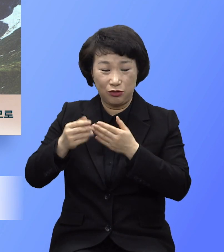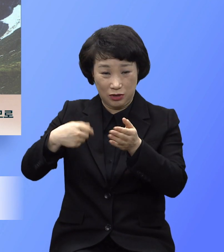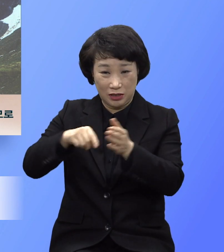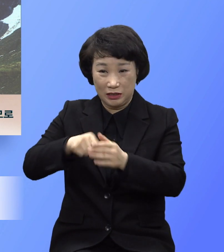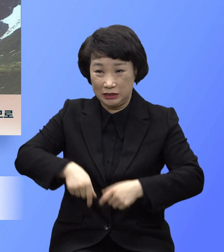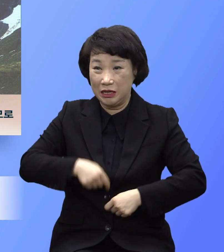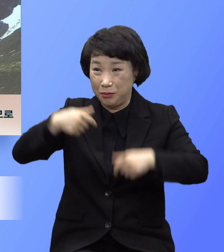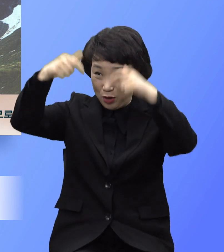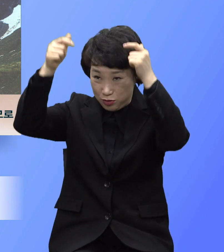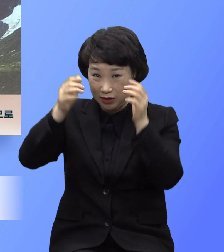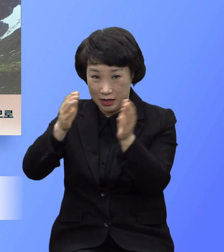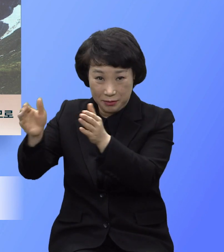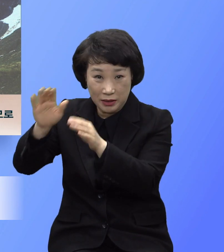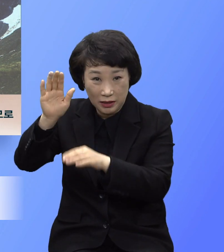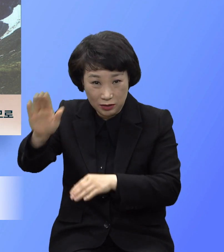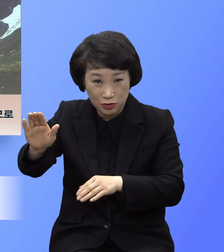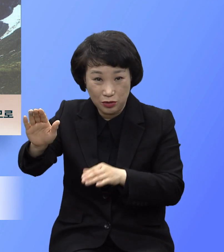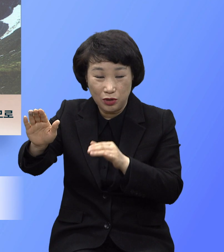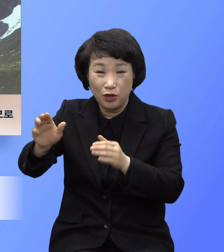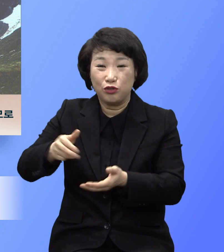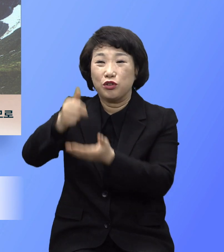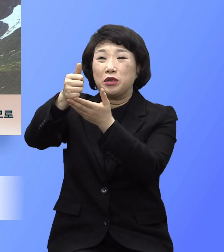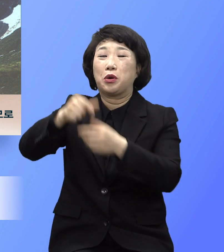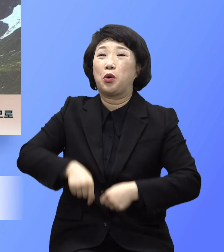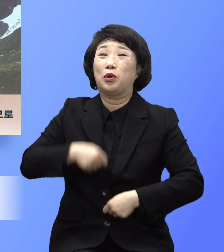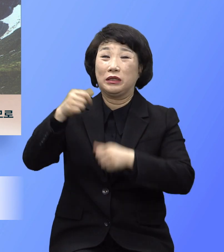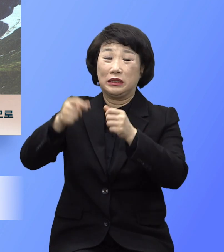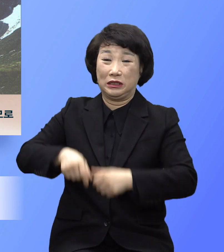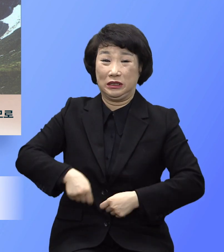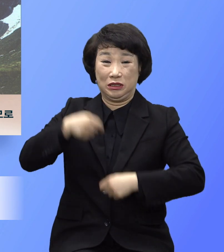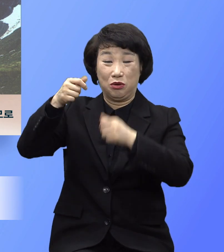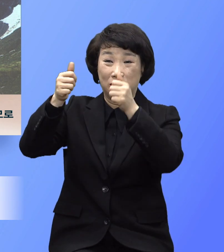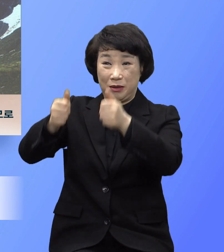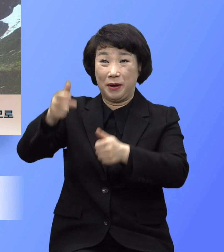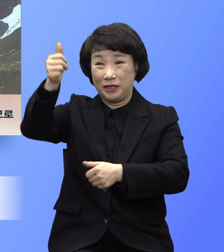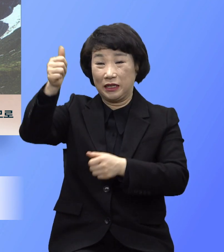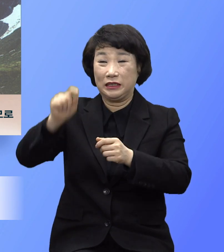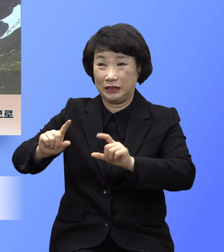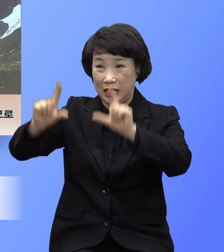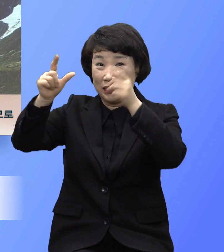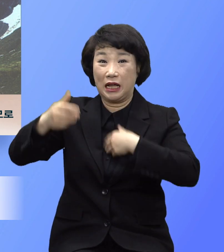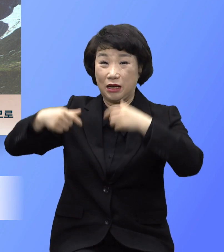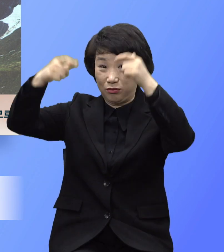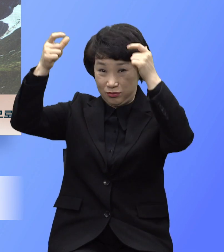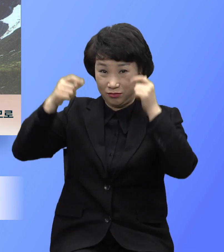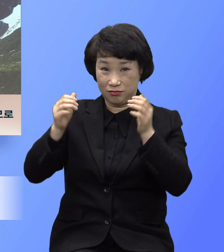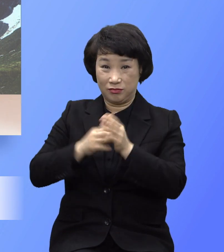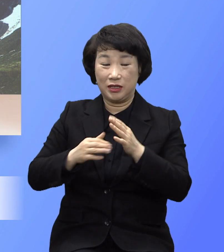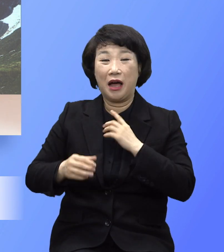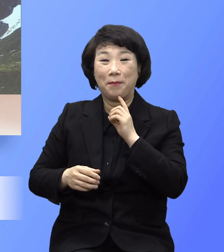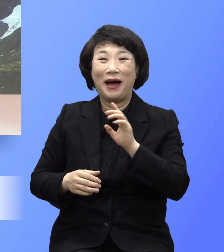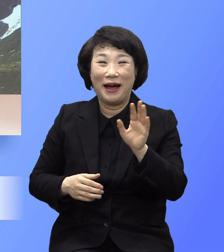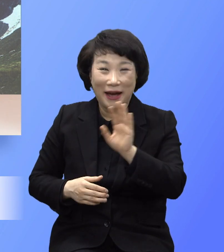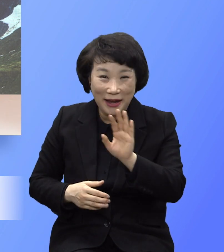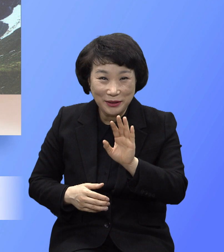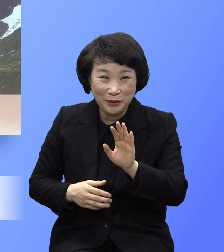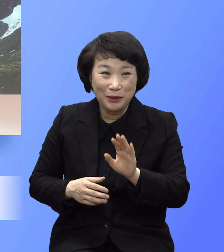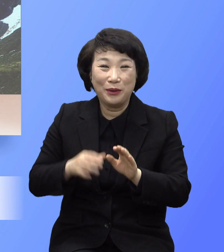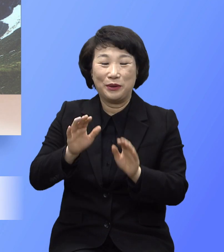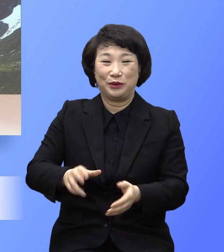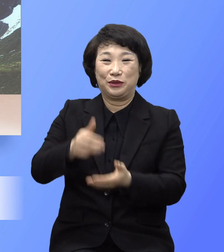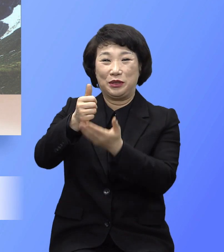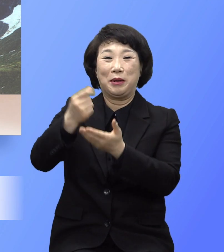면류관이 예비되었으므로 주곧 의로운 전반적인 그날에 내게 주실 것이니 내게만